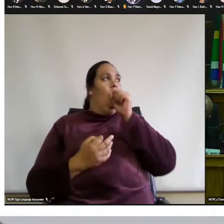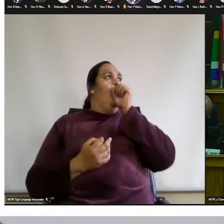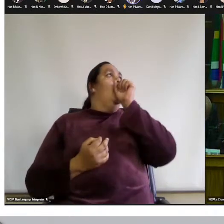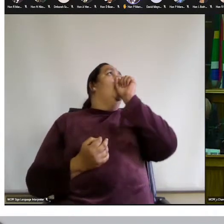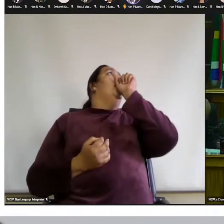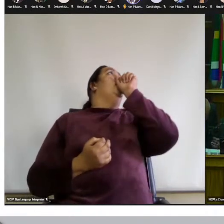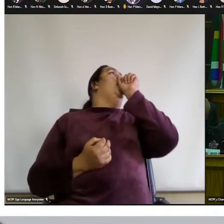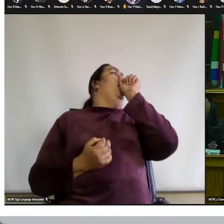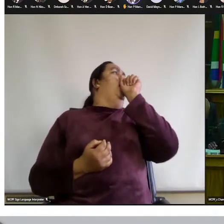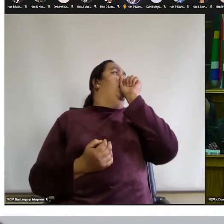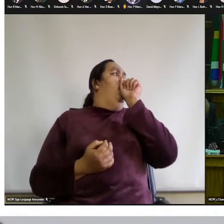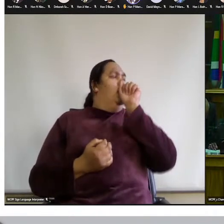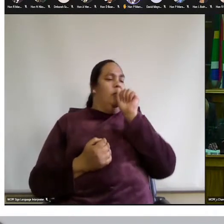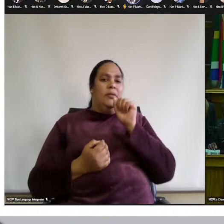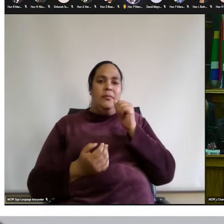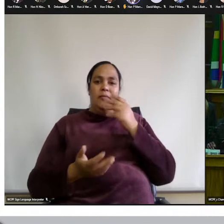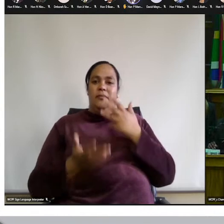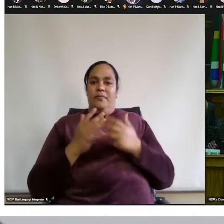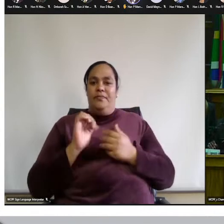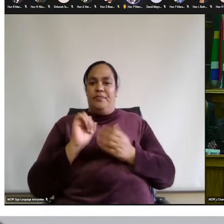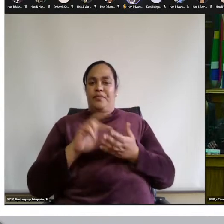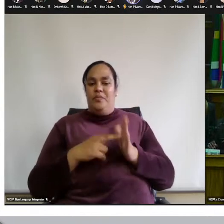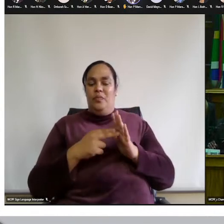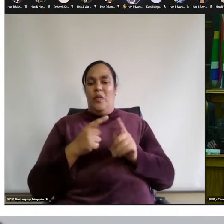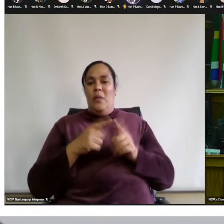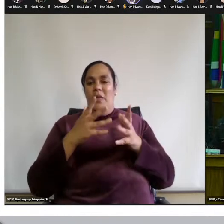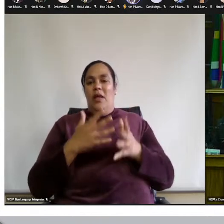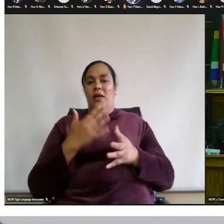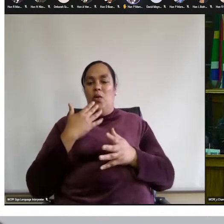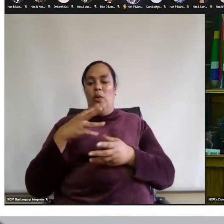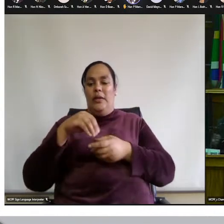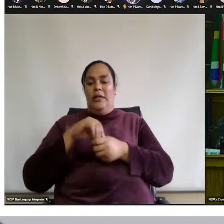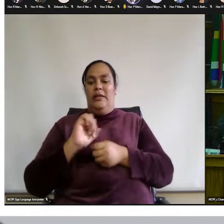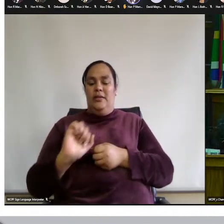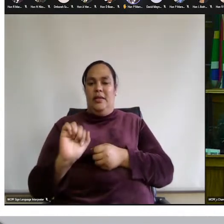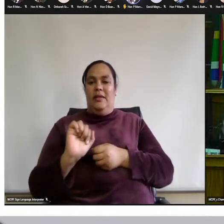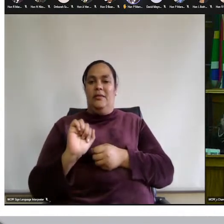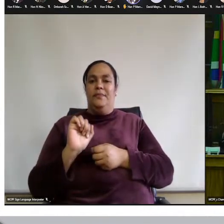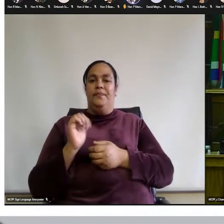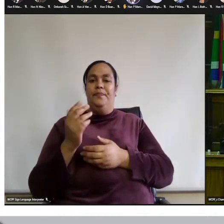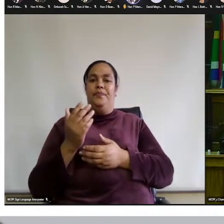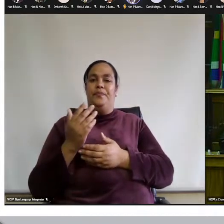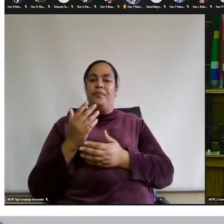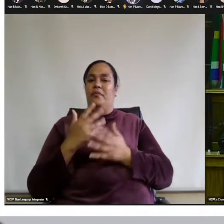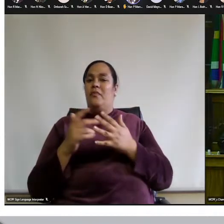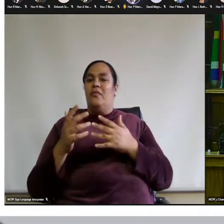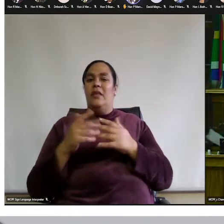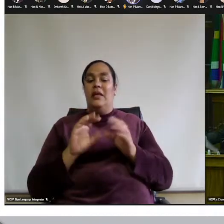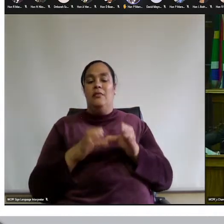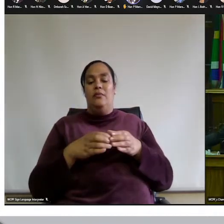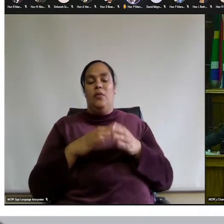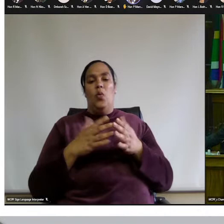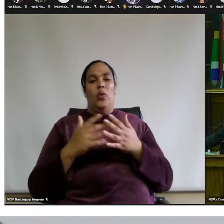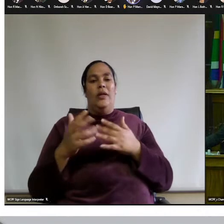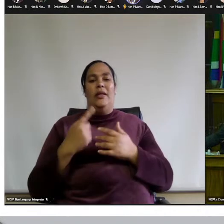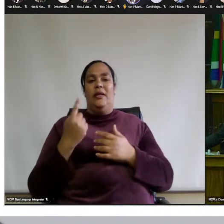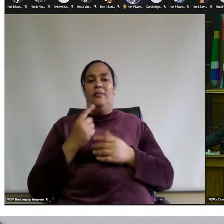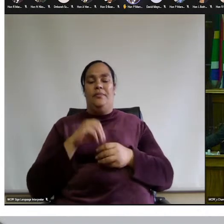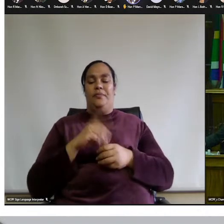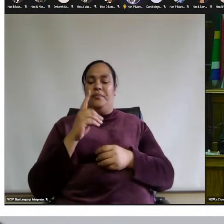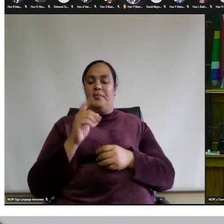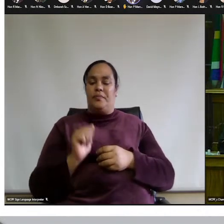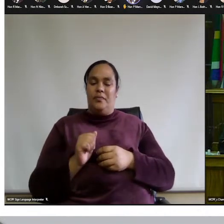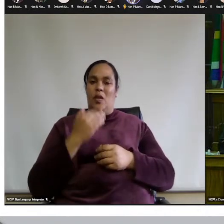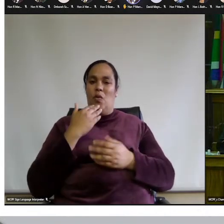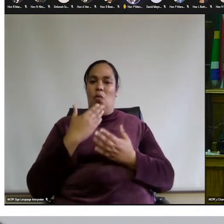sê watter rol spelers in die drankbedryf, sy party of enige ander enkeling in die DEA,